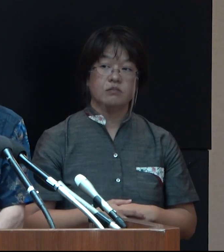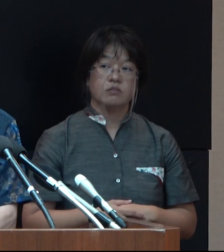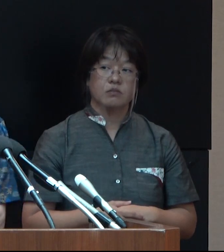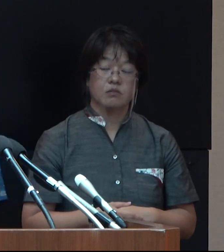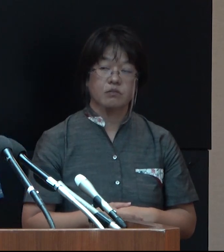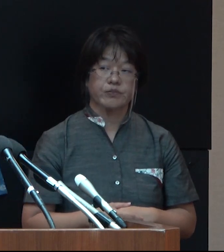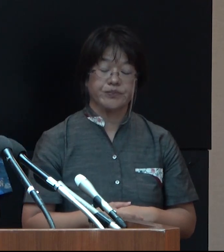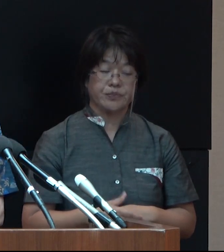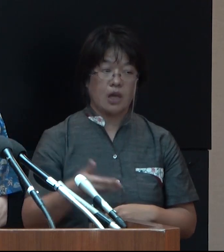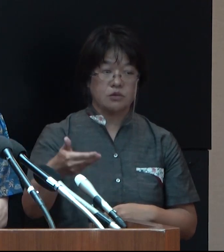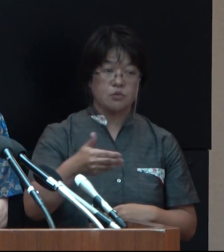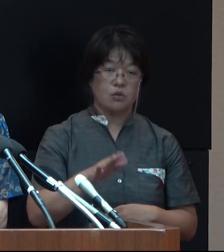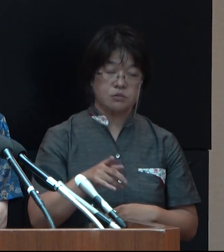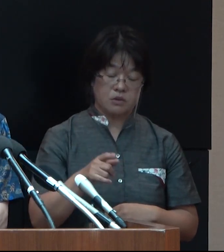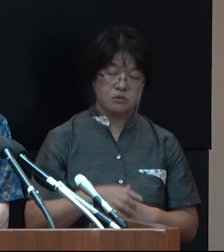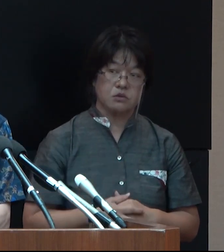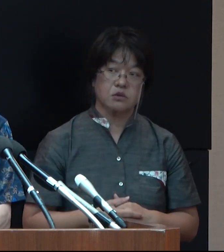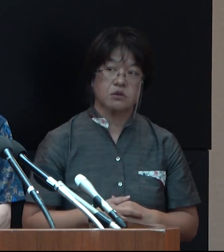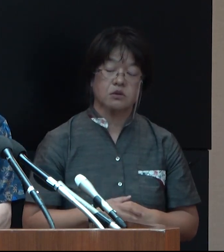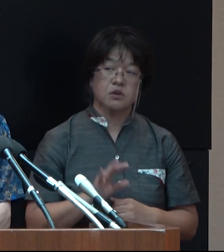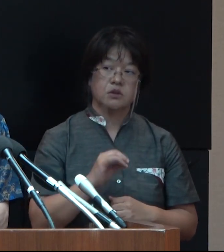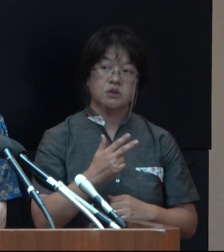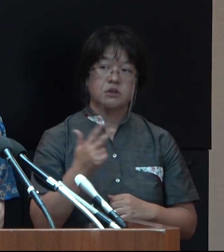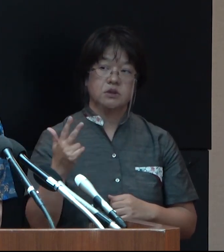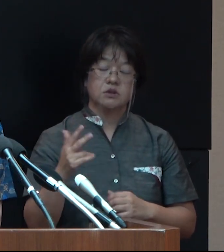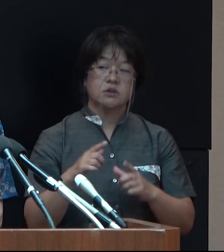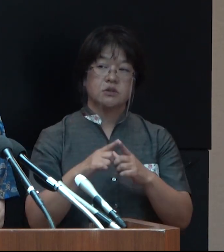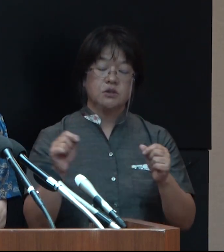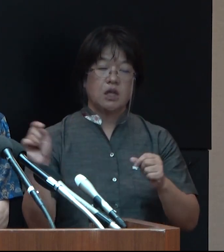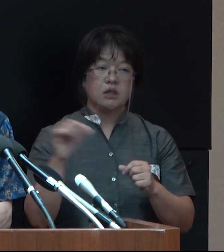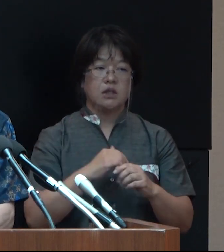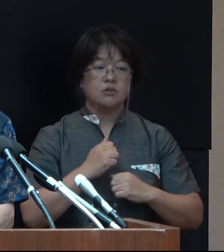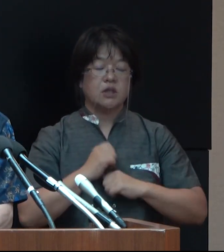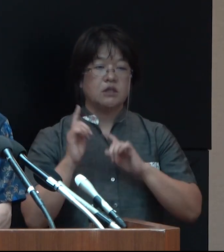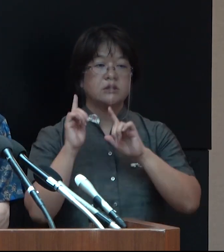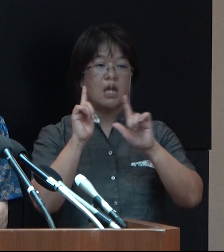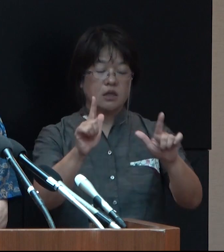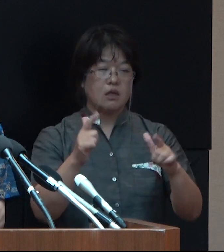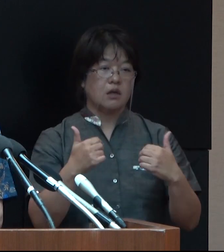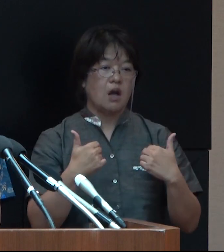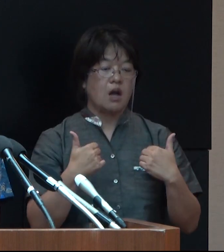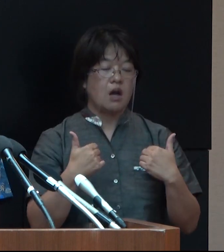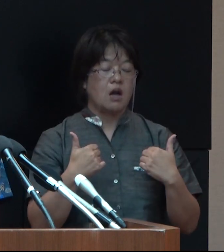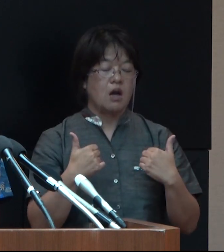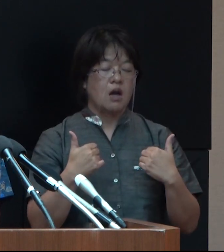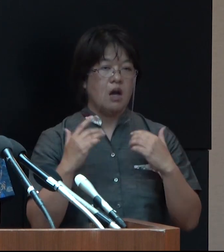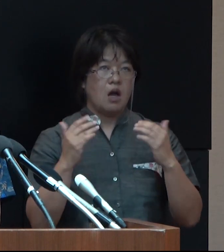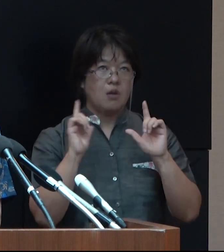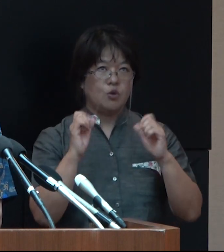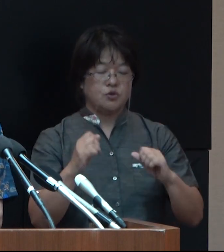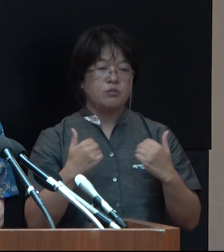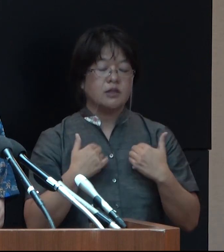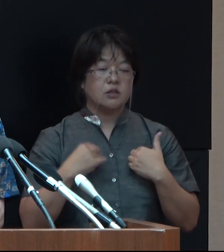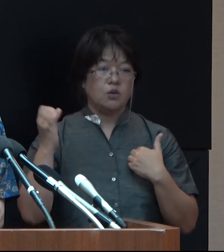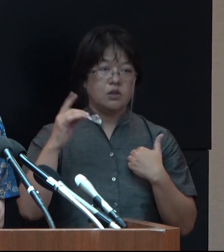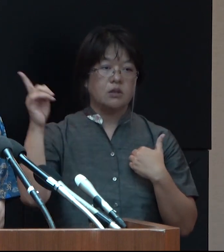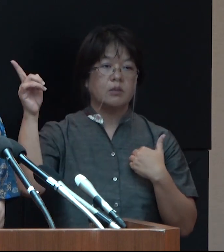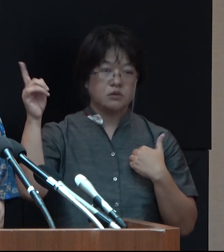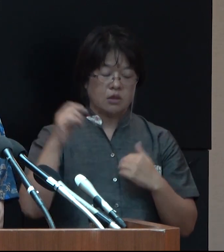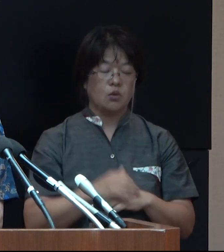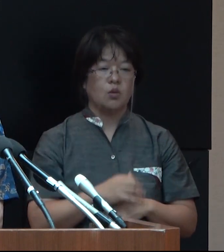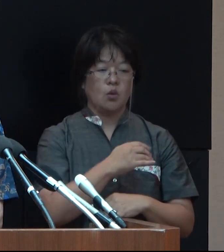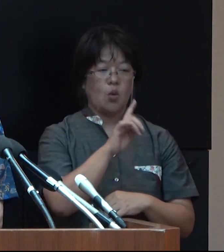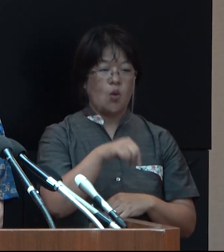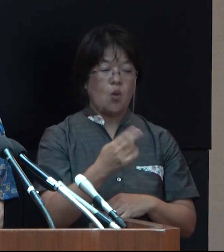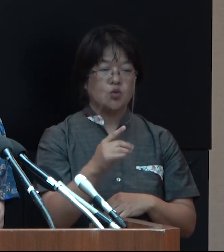一瞬で、すみません。知事が先ほど国が緊急事態宣言出すべきだと発言ありましたけれども、GoTo キャンペーン